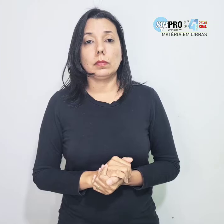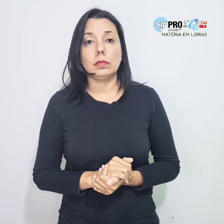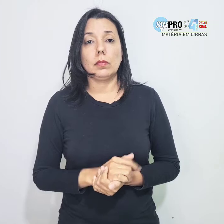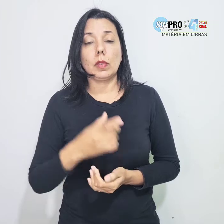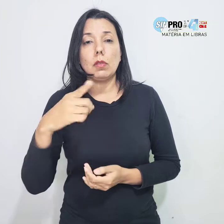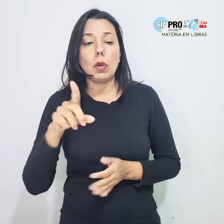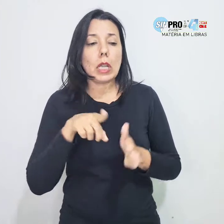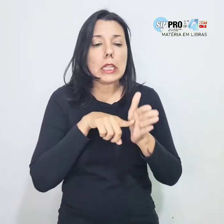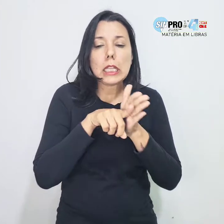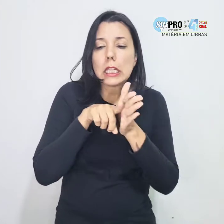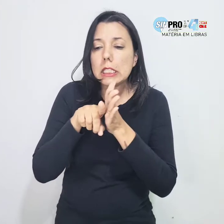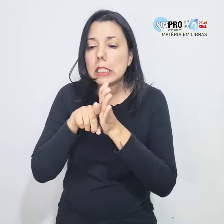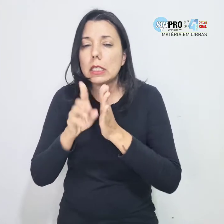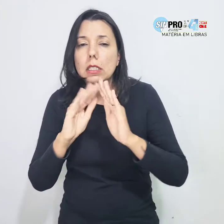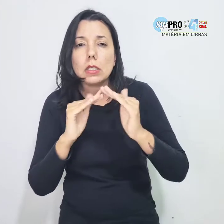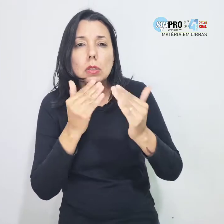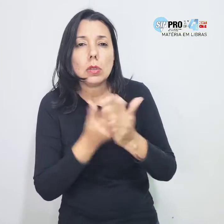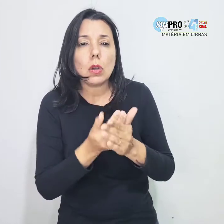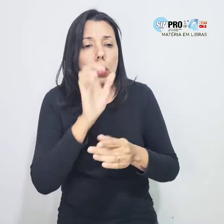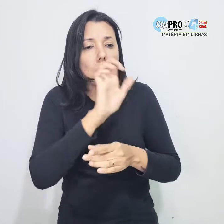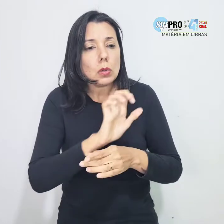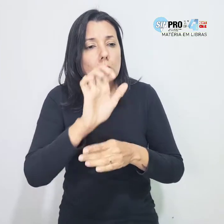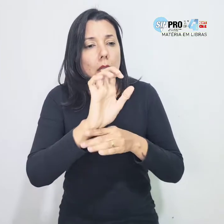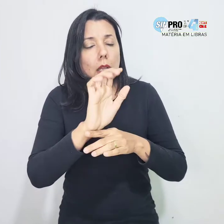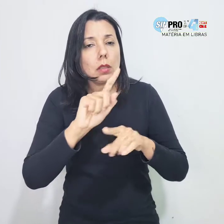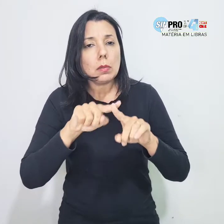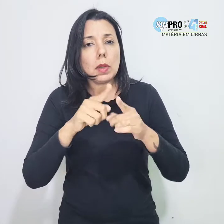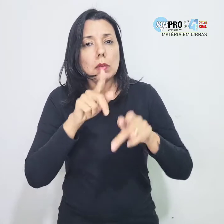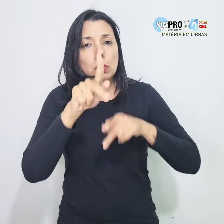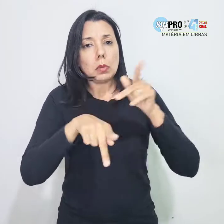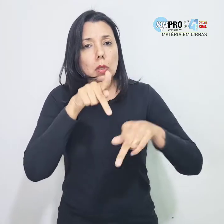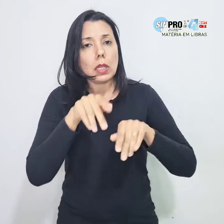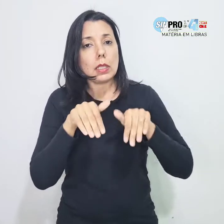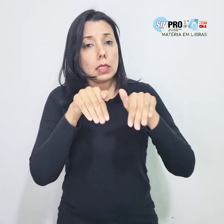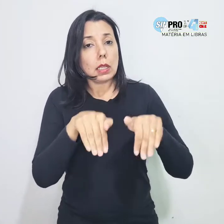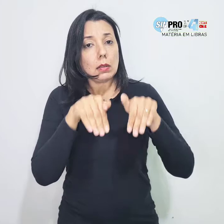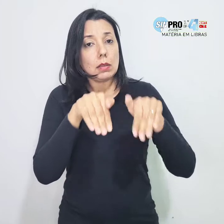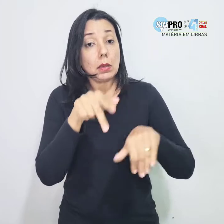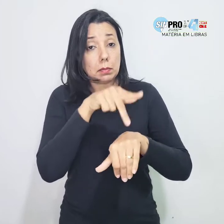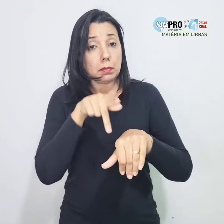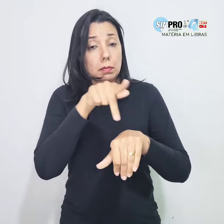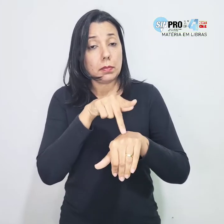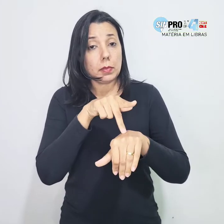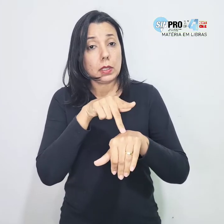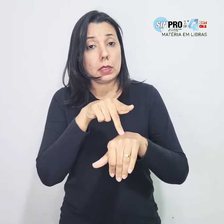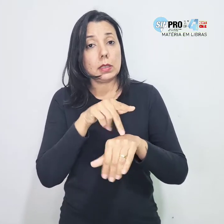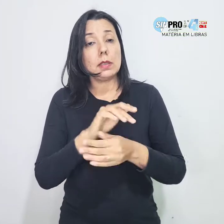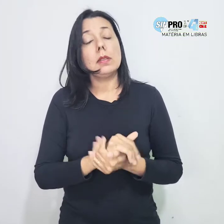Foram analisadas as escolas do estado mais populoso da Austrália, New South